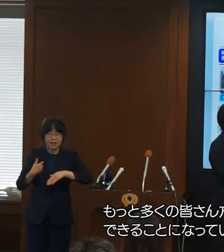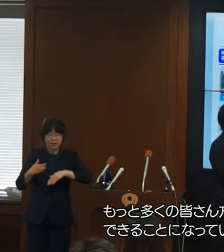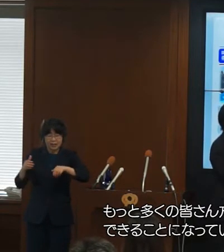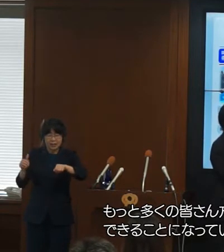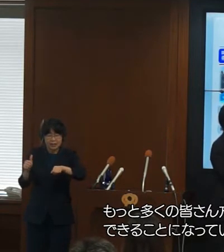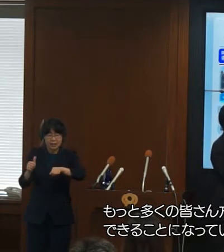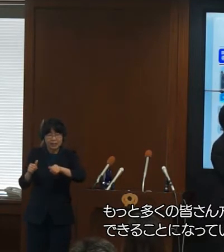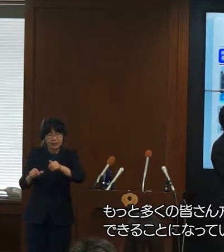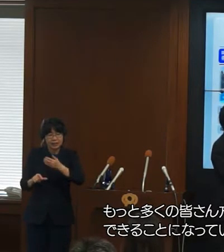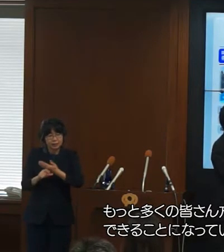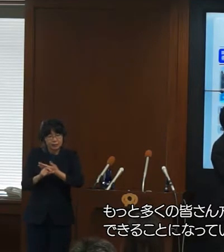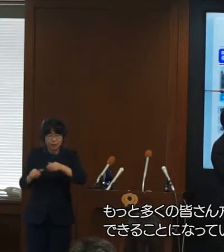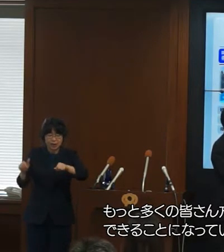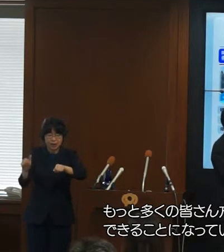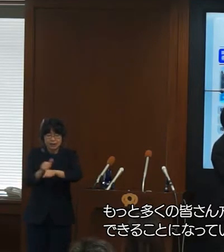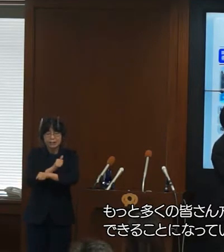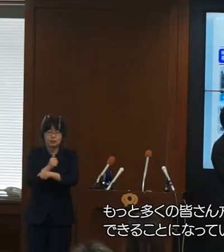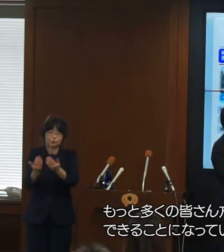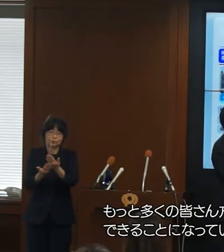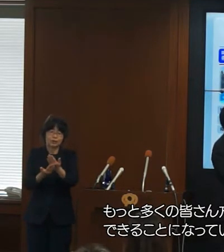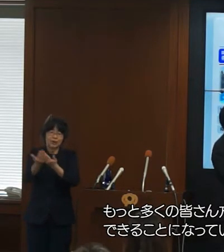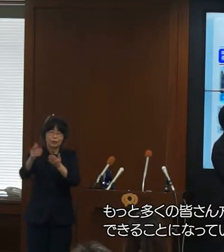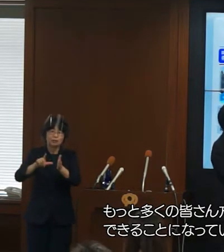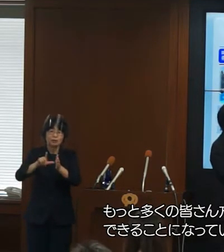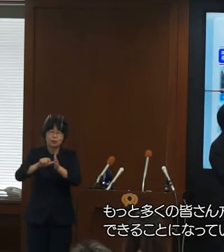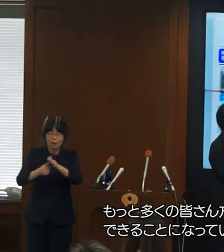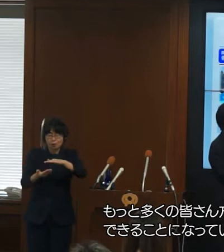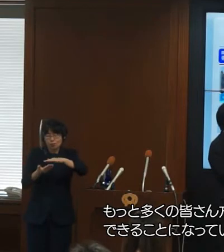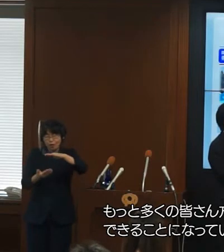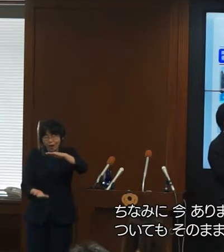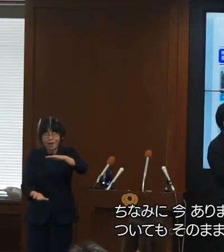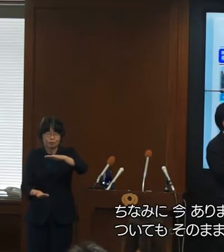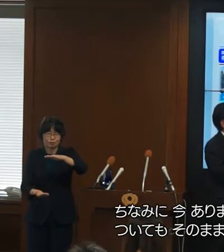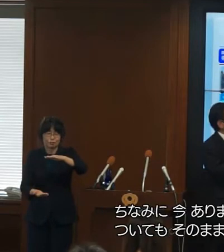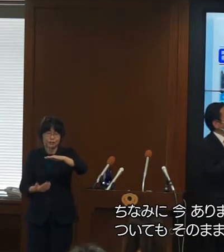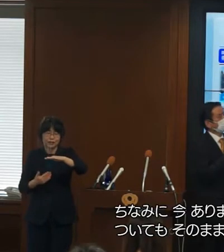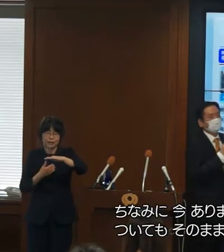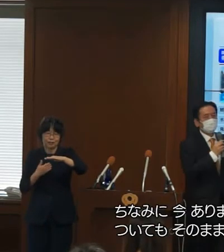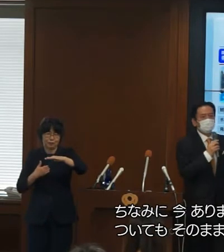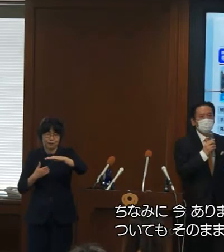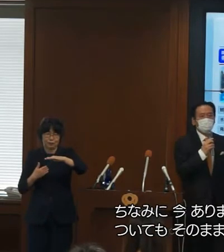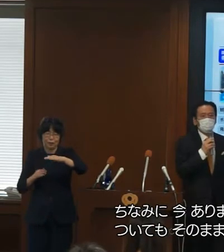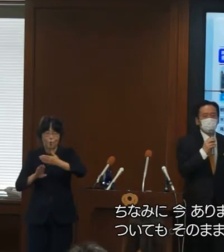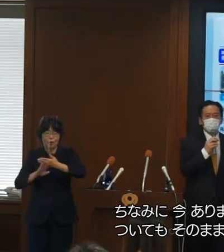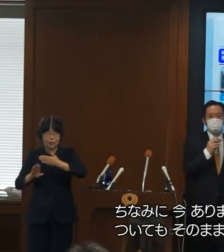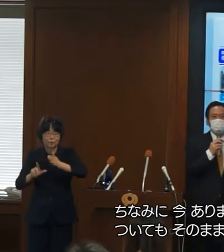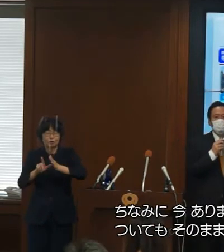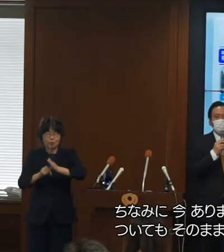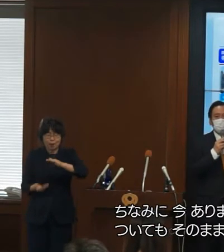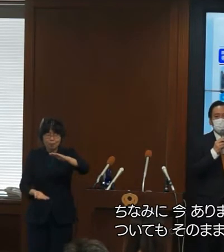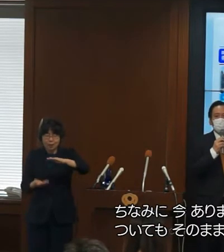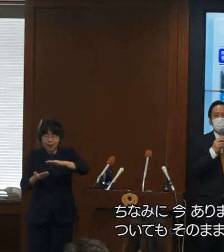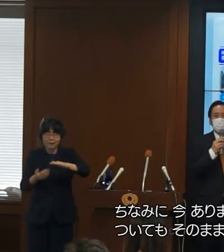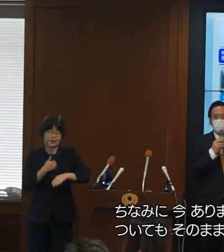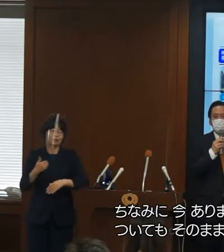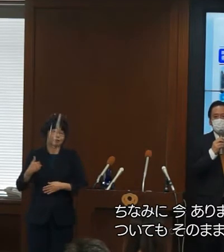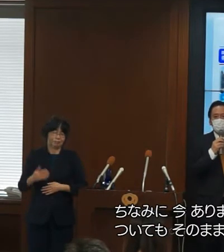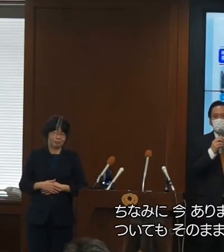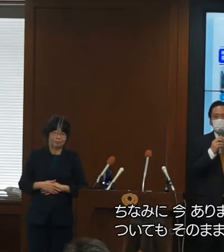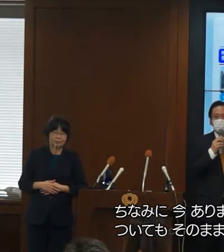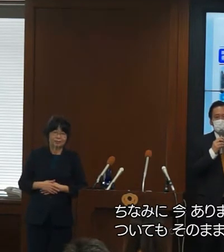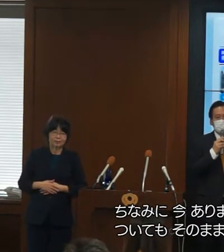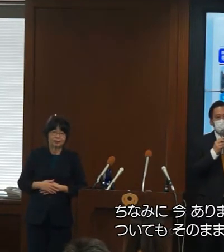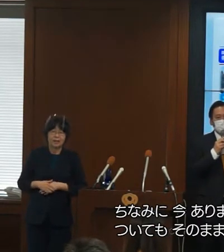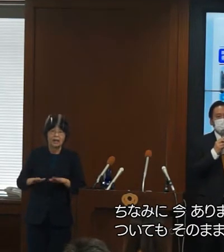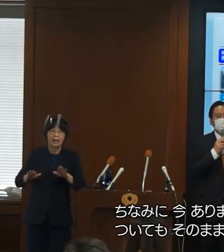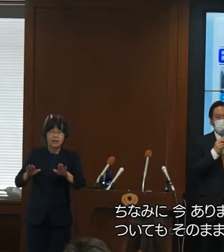と多くの皆さん方に使っていただけるようにできるというふうになっています。でちなみに今あります25メートルプールについてもそのま